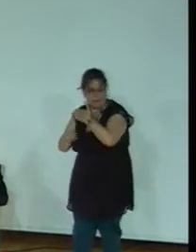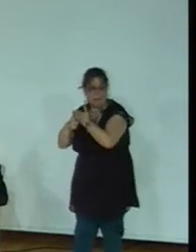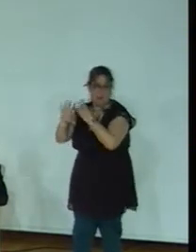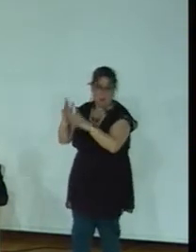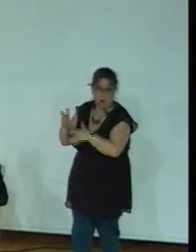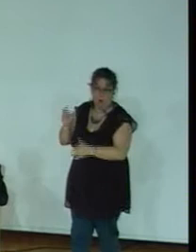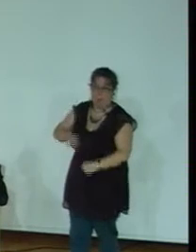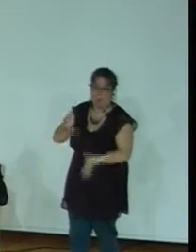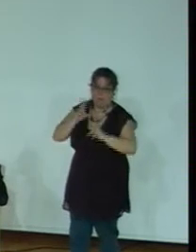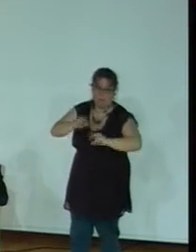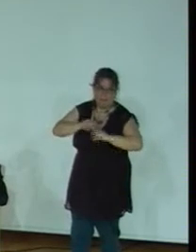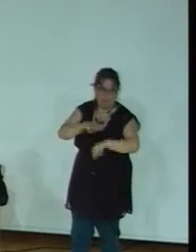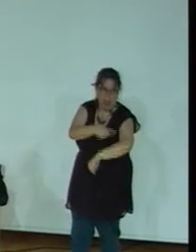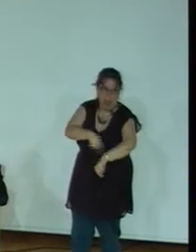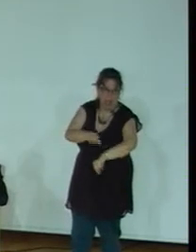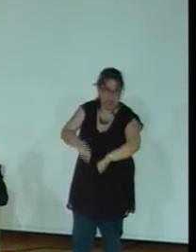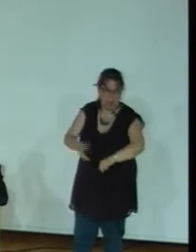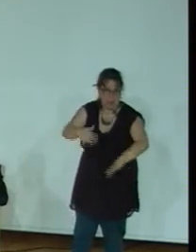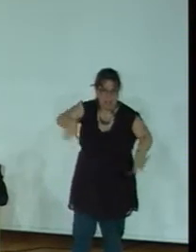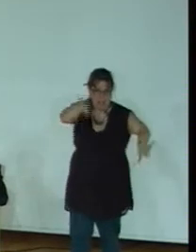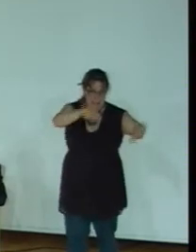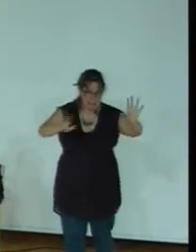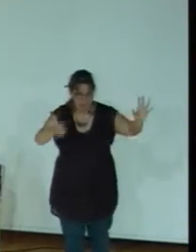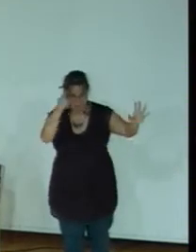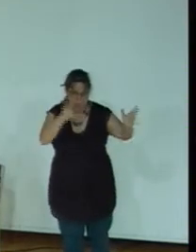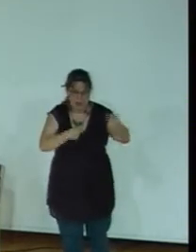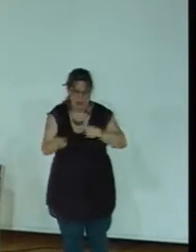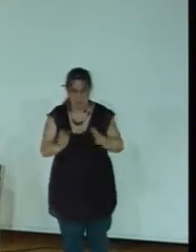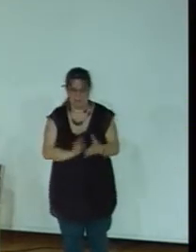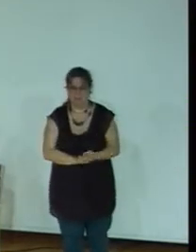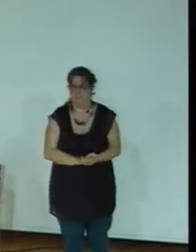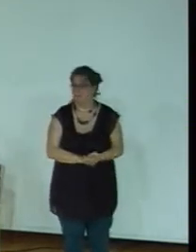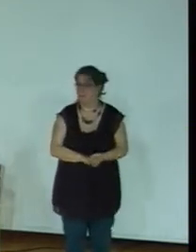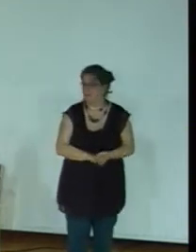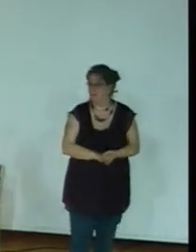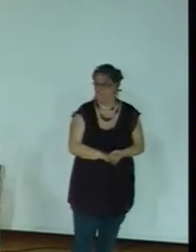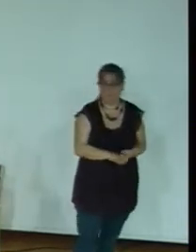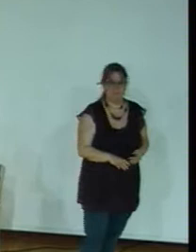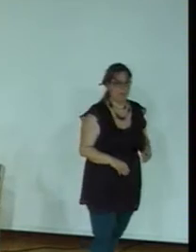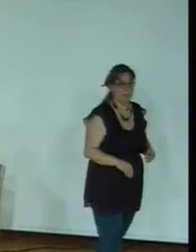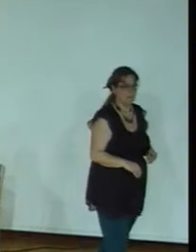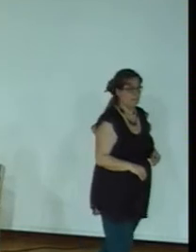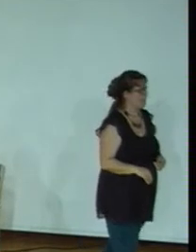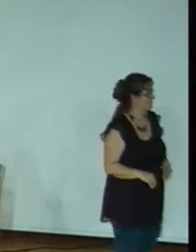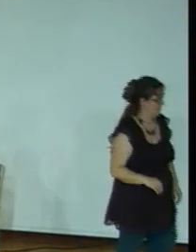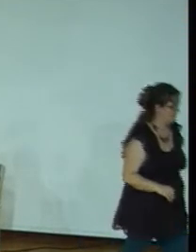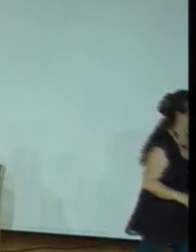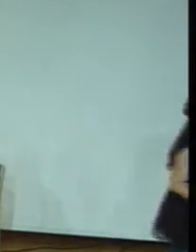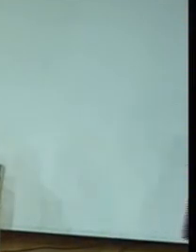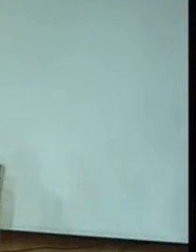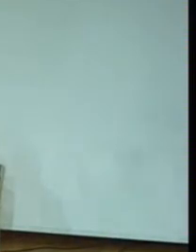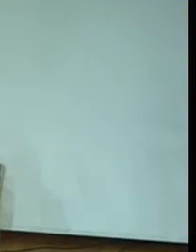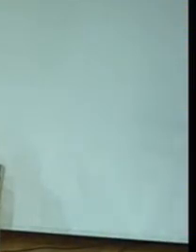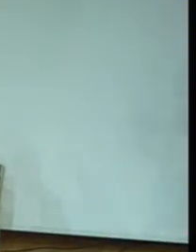Je pourrais en parler pendant des heures, mais je pense que la plupart des gens ici ne sont pas venus pour ça. Oui, en l'occurrence, la médiathèque accueille régulièrement